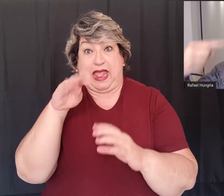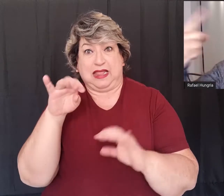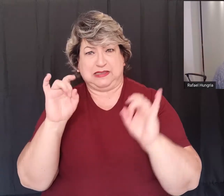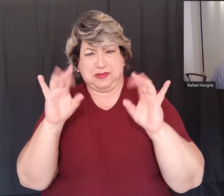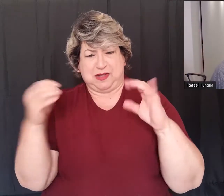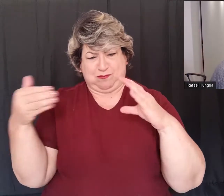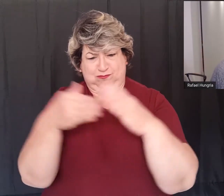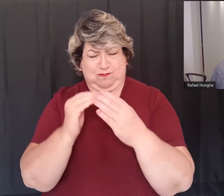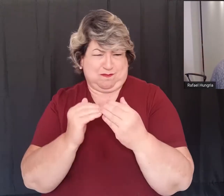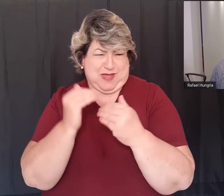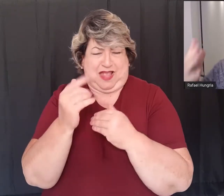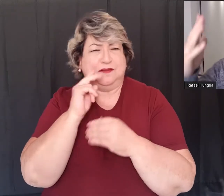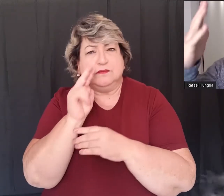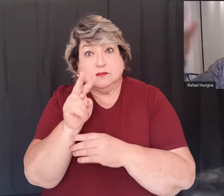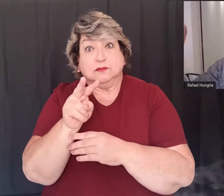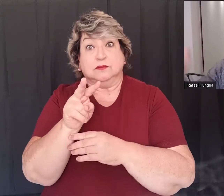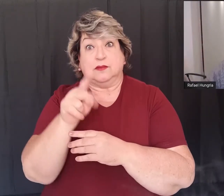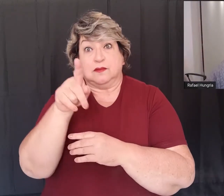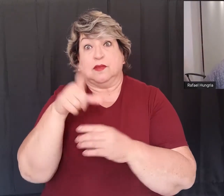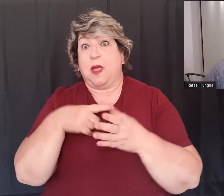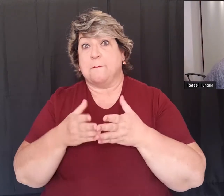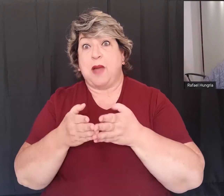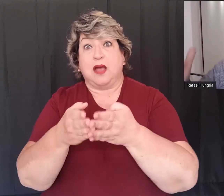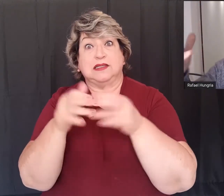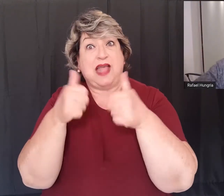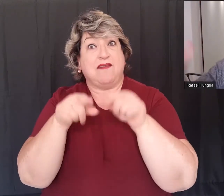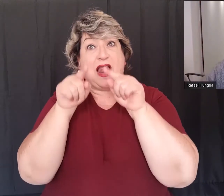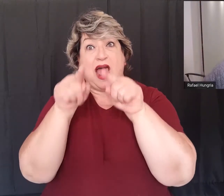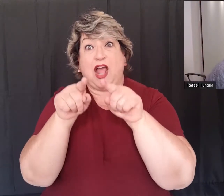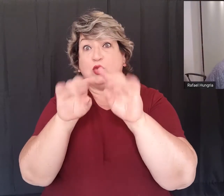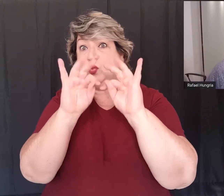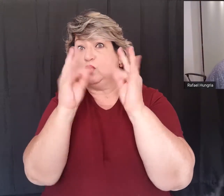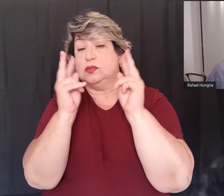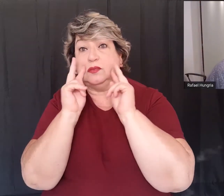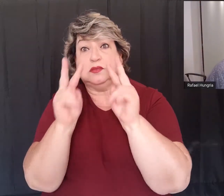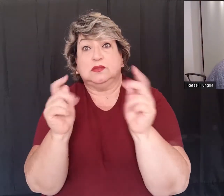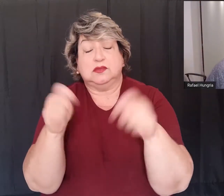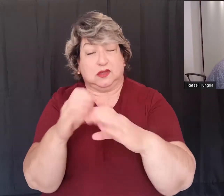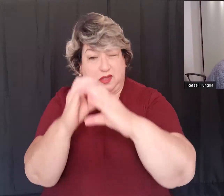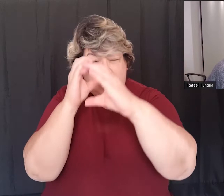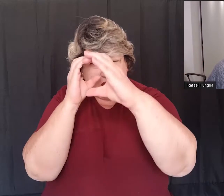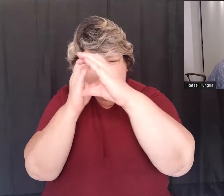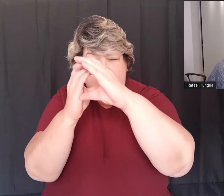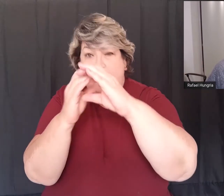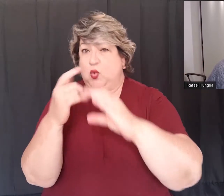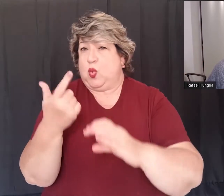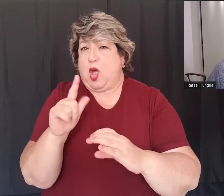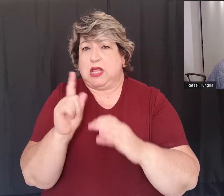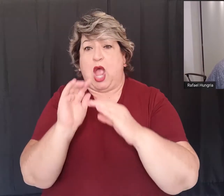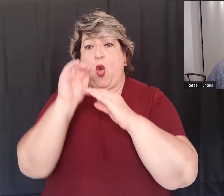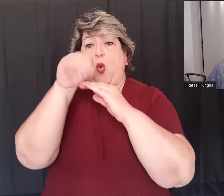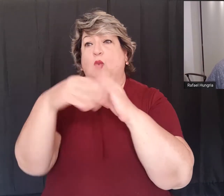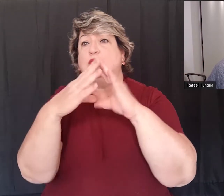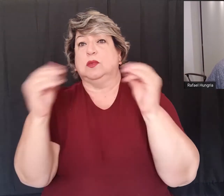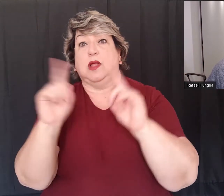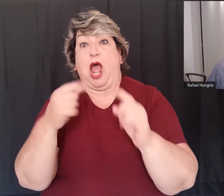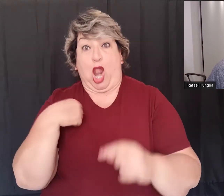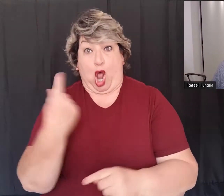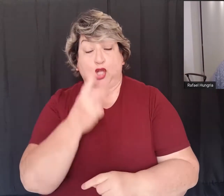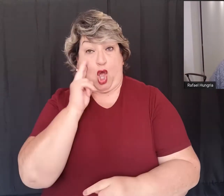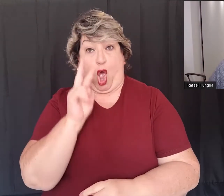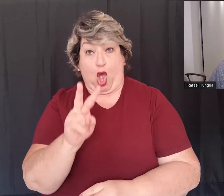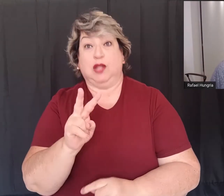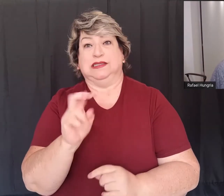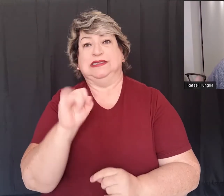ser mais efetivo ainda, o barco estava lá, inteiro na linha do horizonte. Não havia queda de